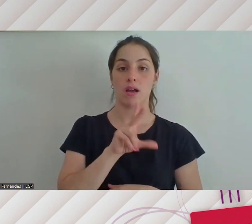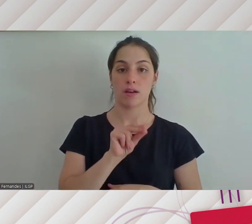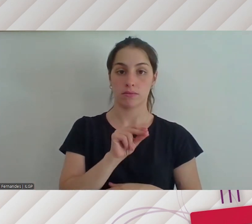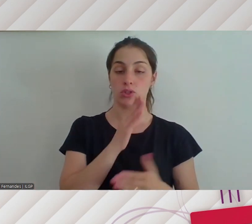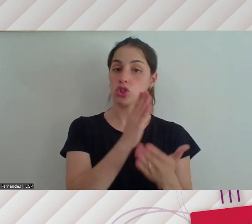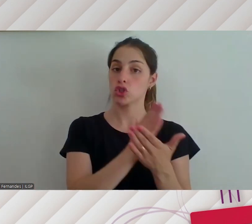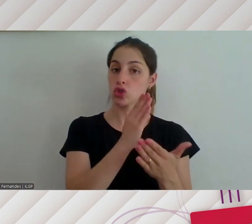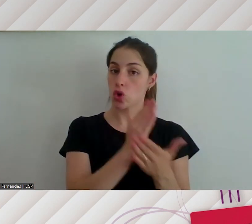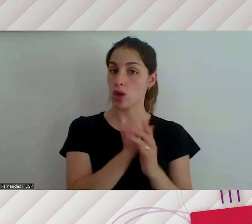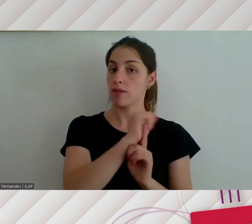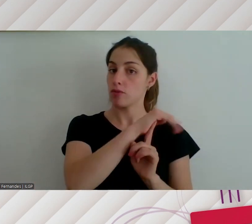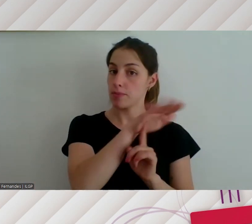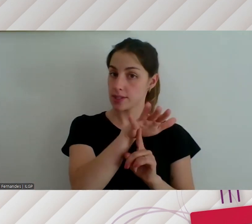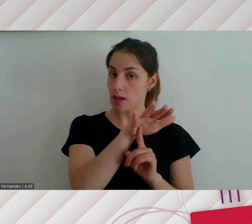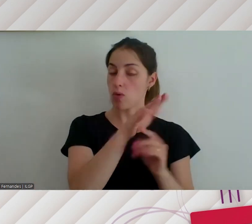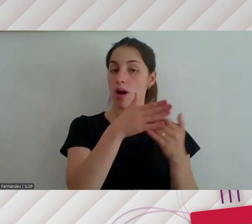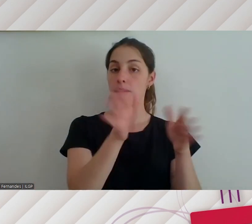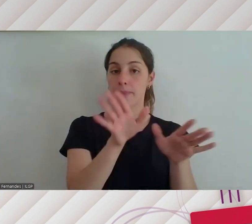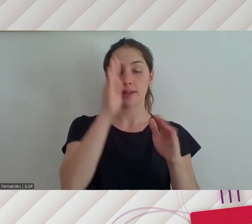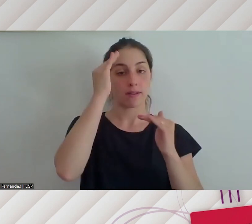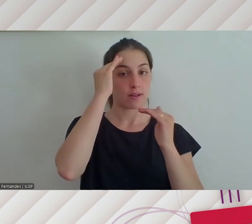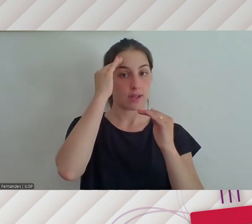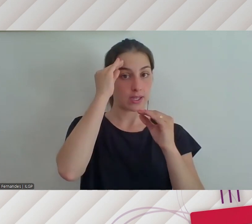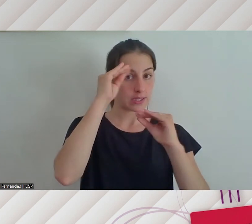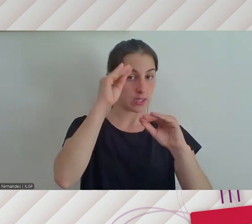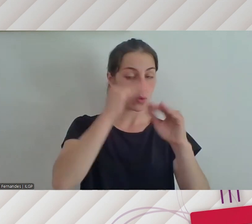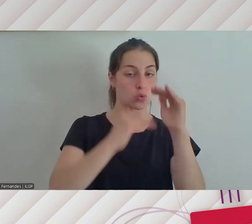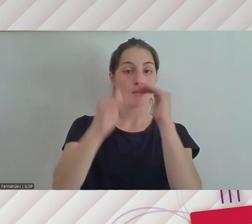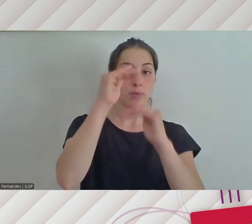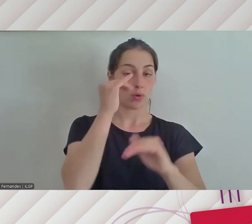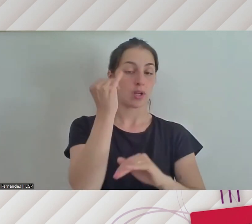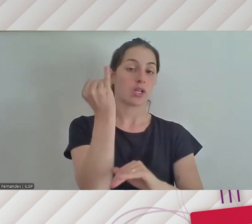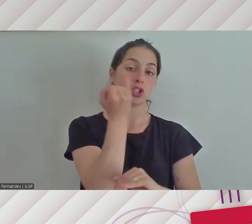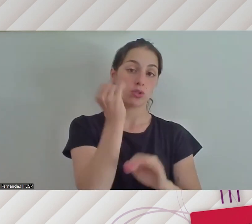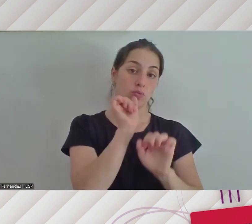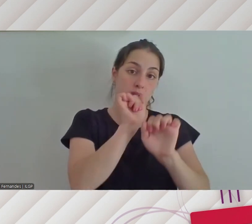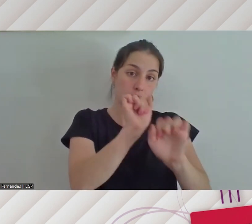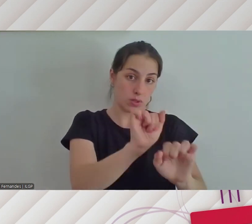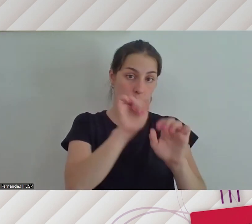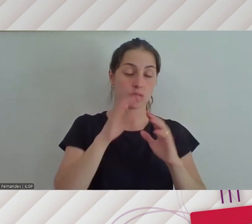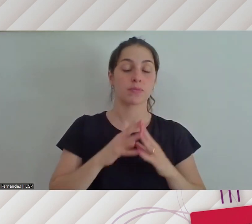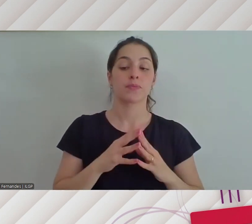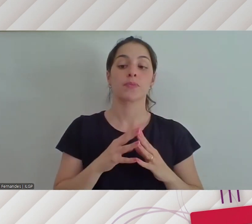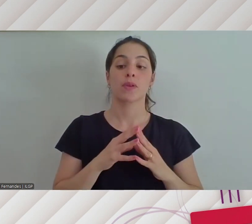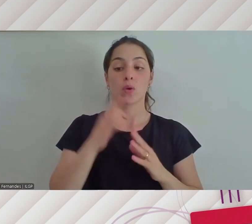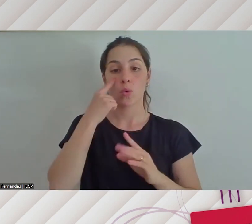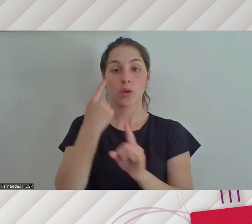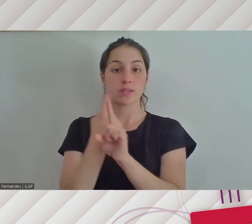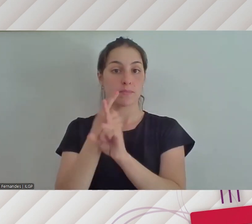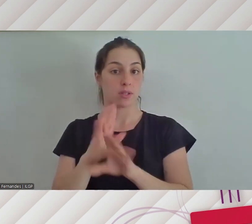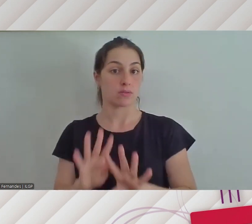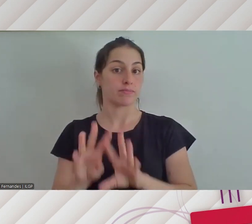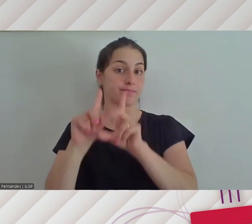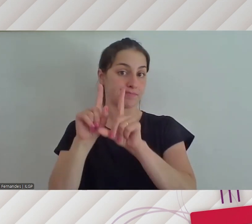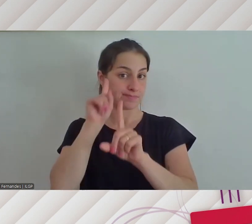aberta às instituições de ensino superior e onde conflui, como se disse também, o conhecimento.